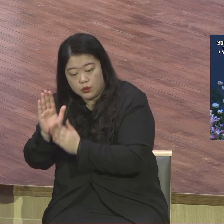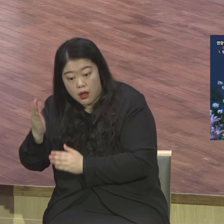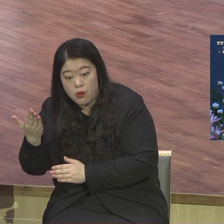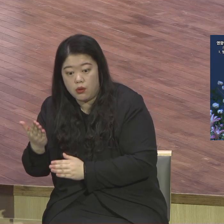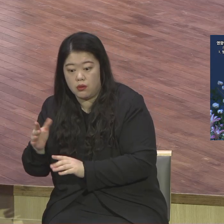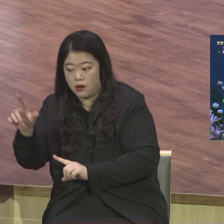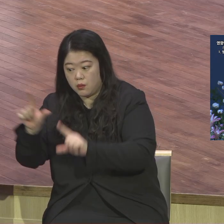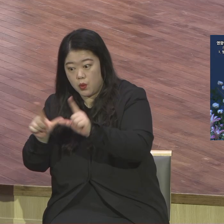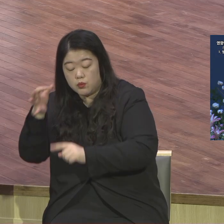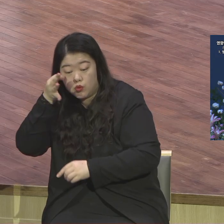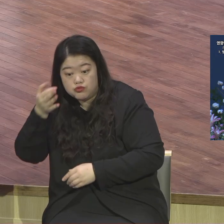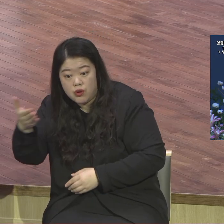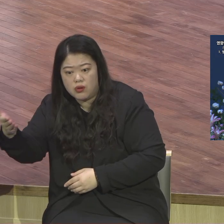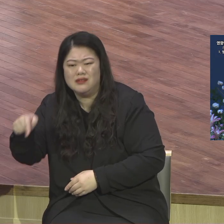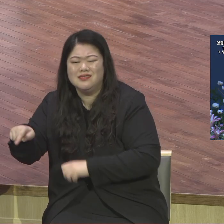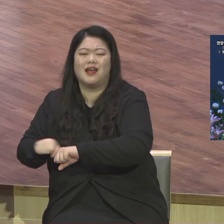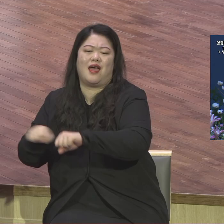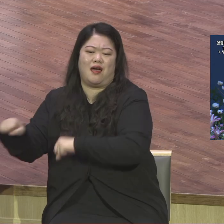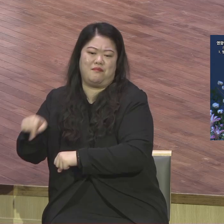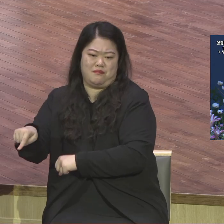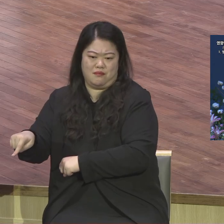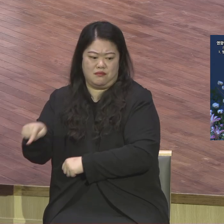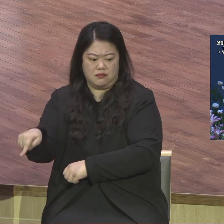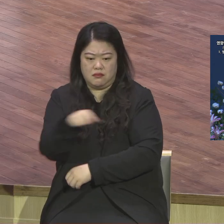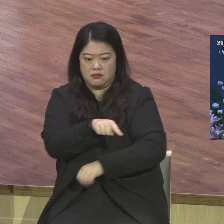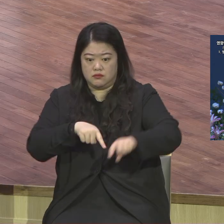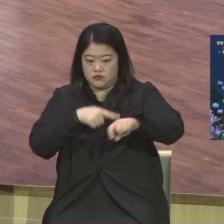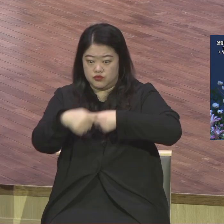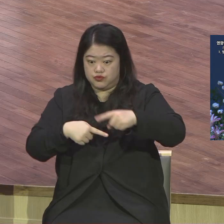증명해야 한다라고 하는 것입니다.